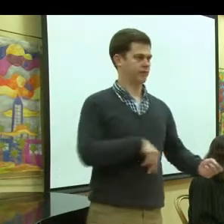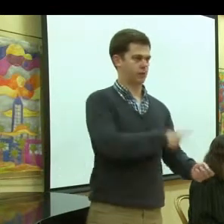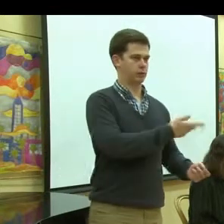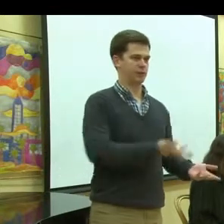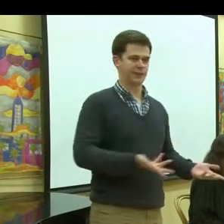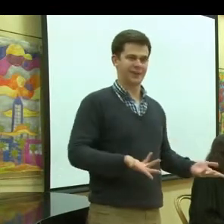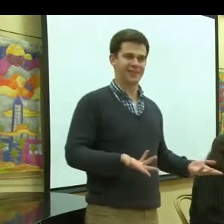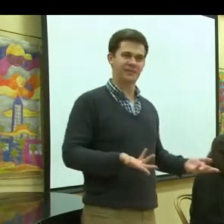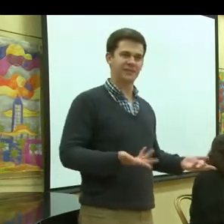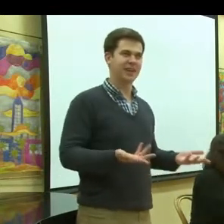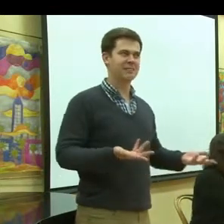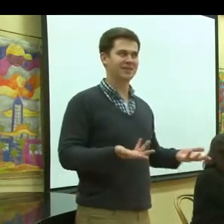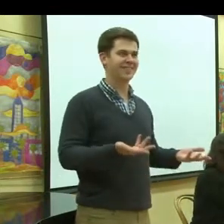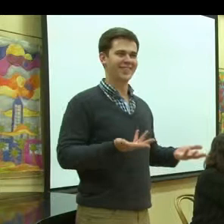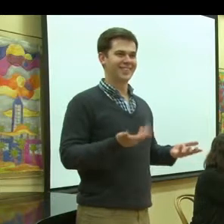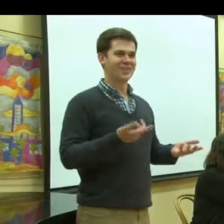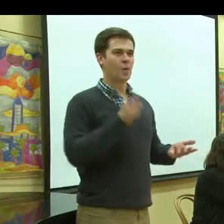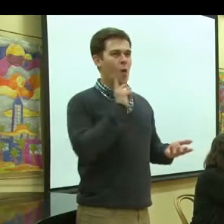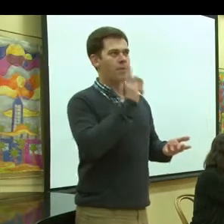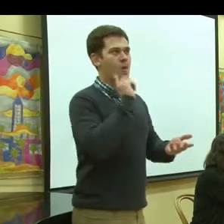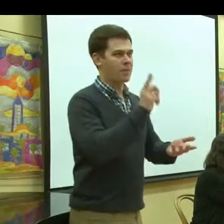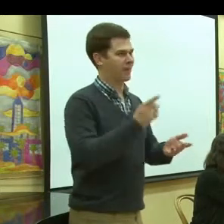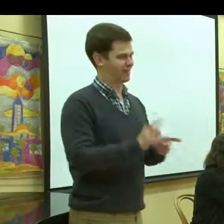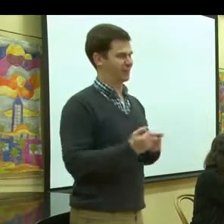to była odpowiedź, jakby na... Yo voy por ese lado.